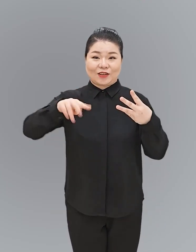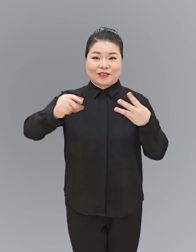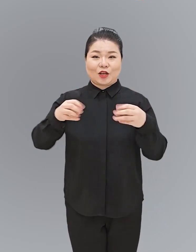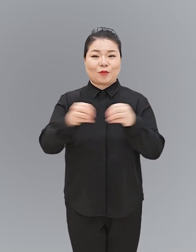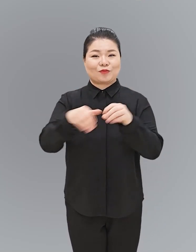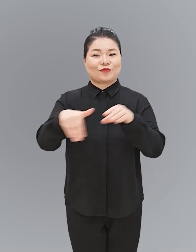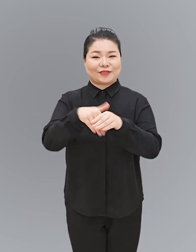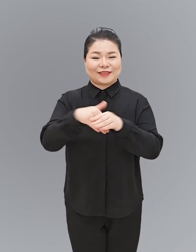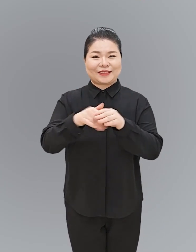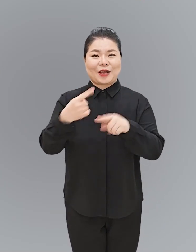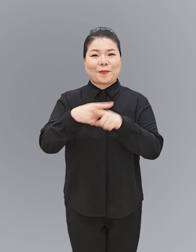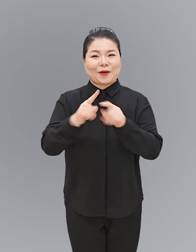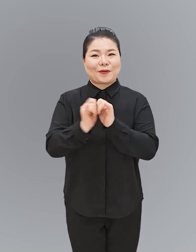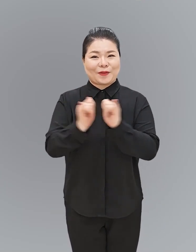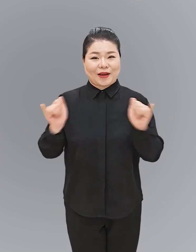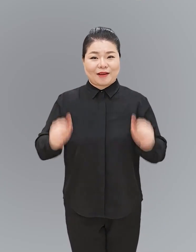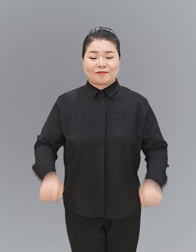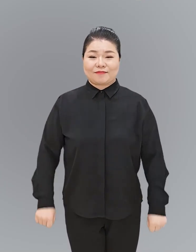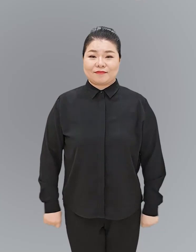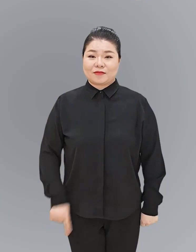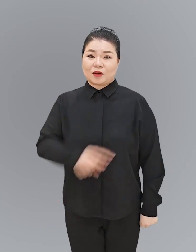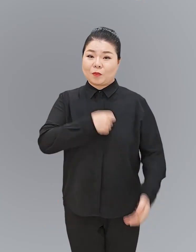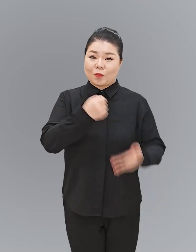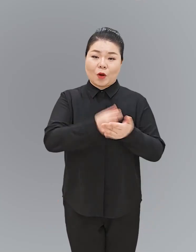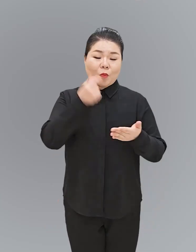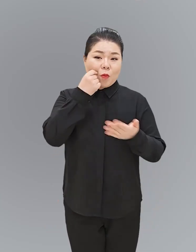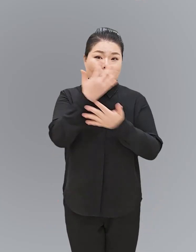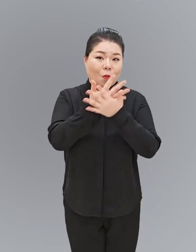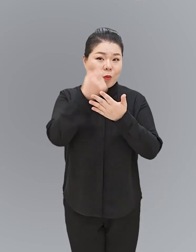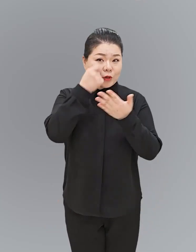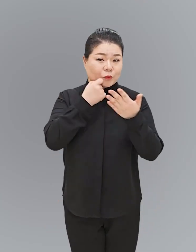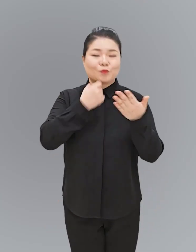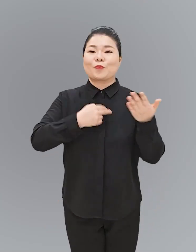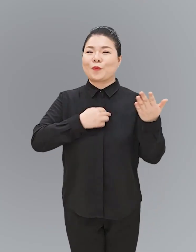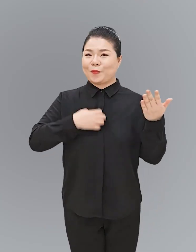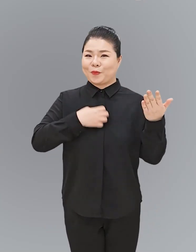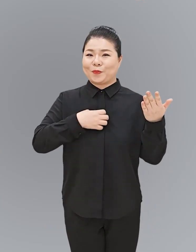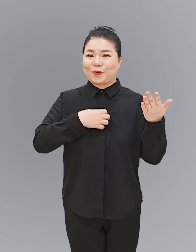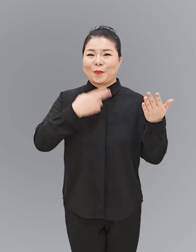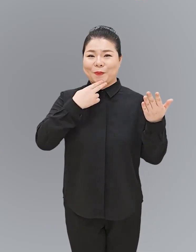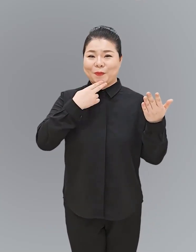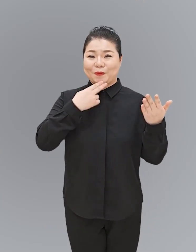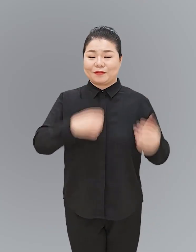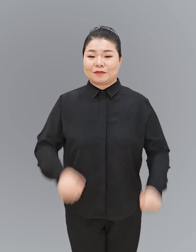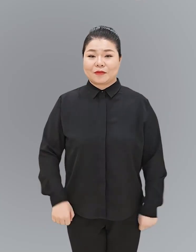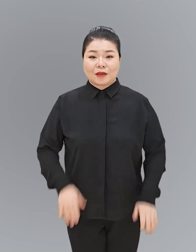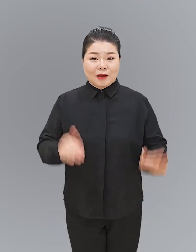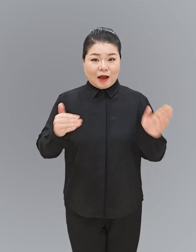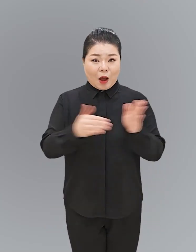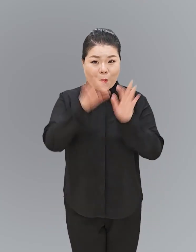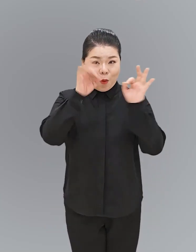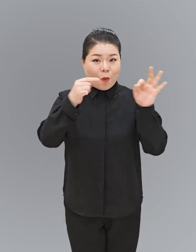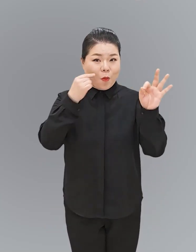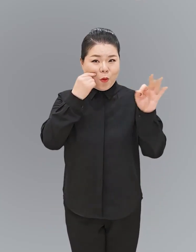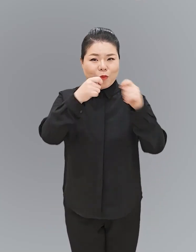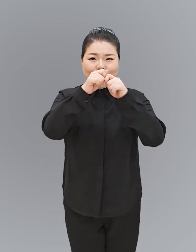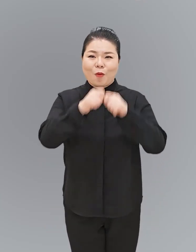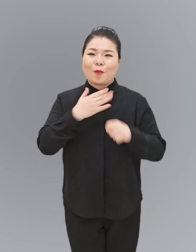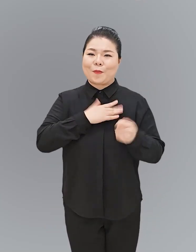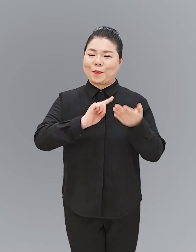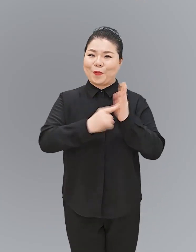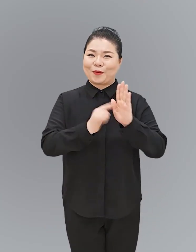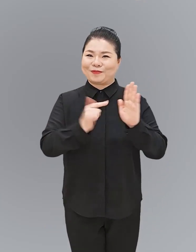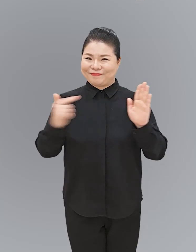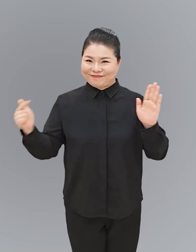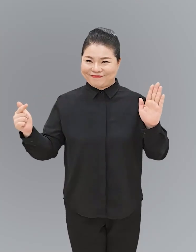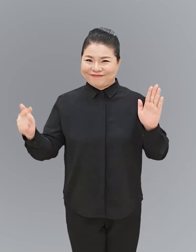문학평론가. 정의하지 못할 모호한 슬픔은 없다. 지금껏 보지 못한 섬세한 감정들의 향연.